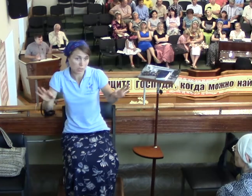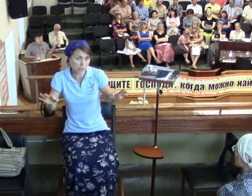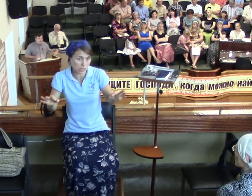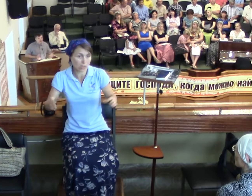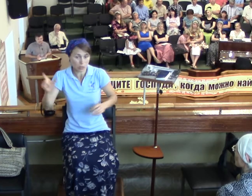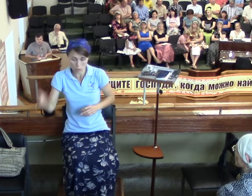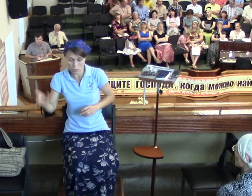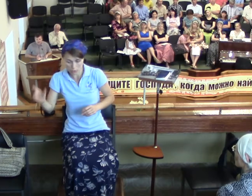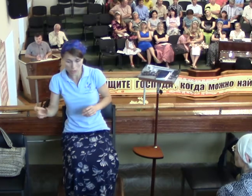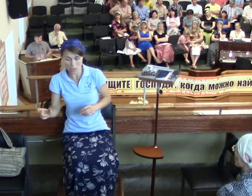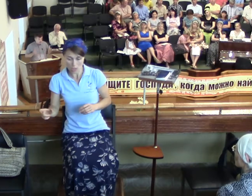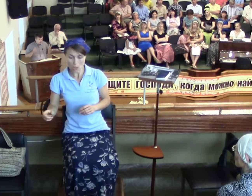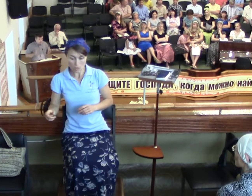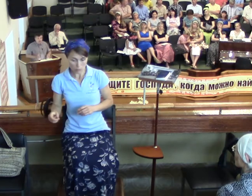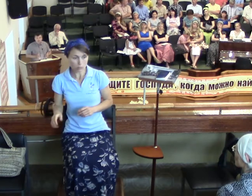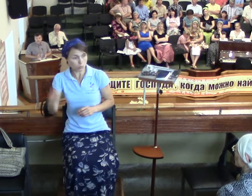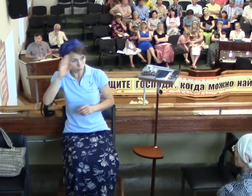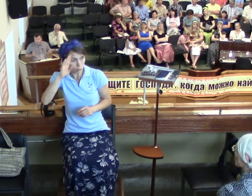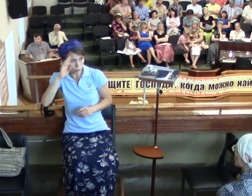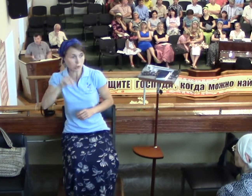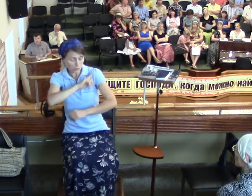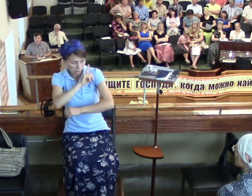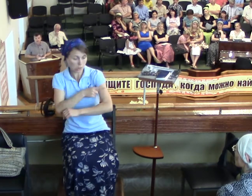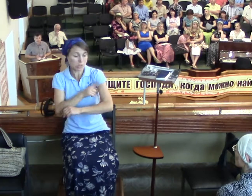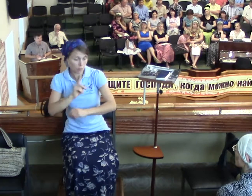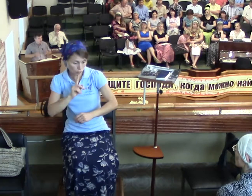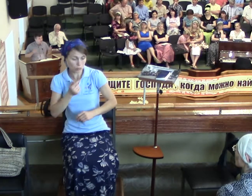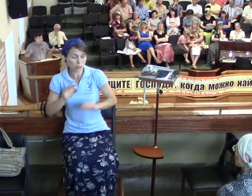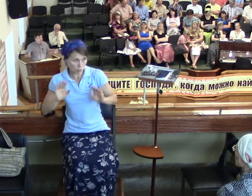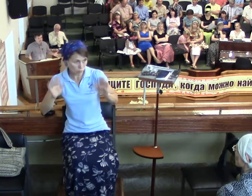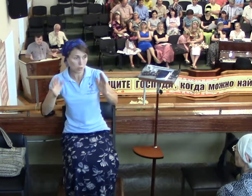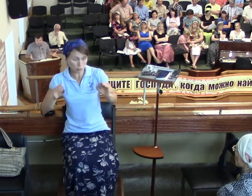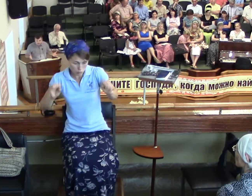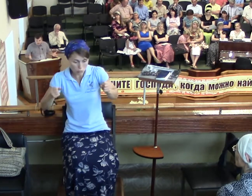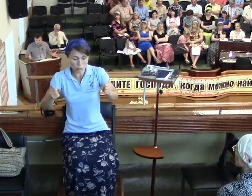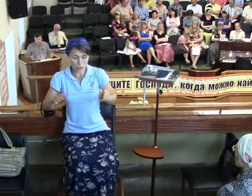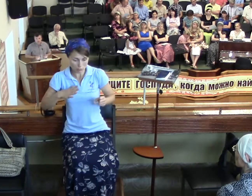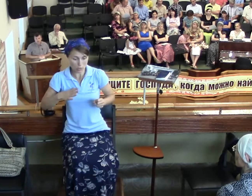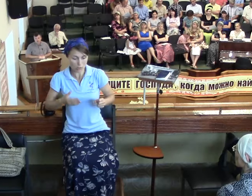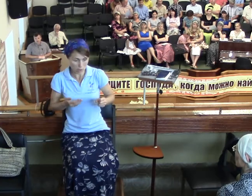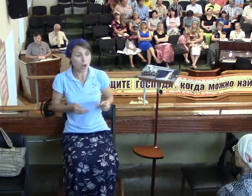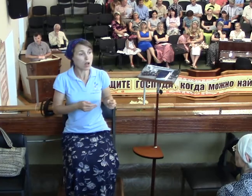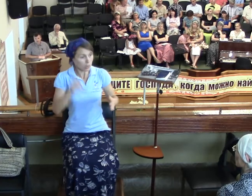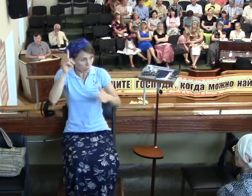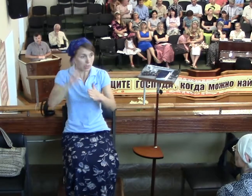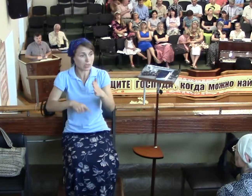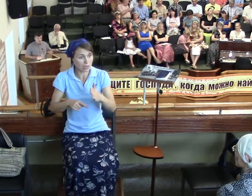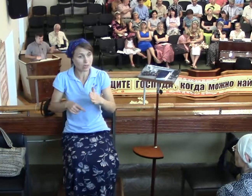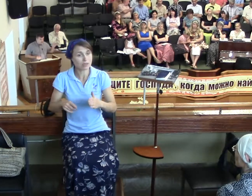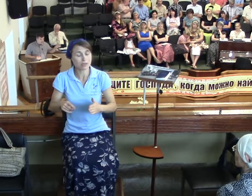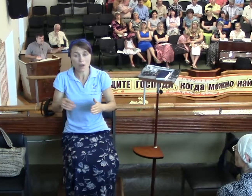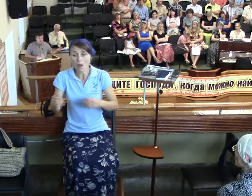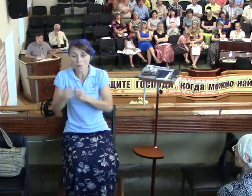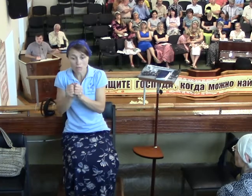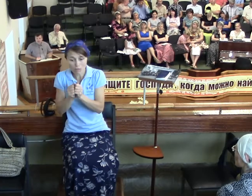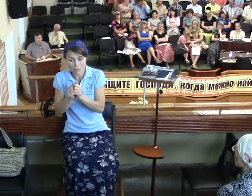войска, написано, мужи сильные, на которых в трудный момент можно было полагаться. Возле него были советники, на которых можно было полагаться. Возле